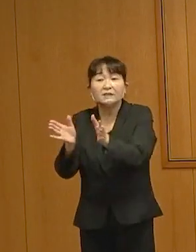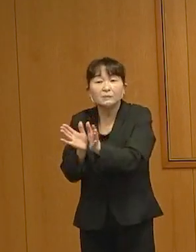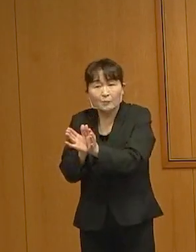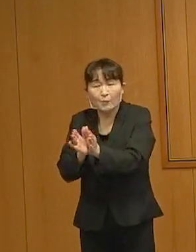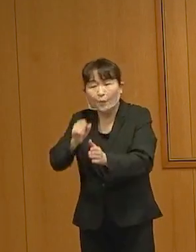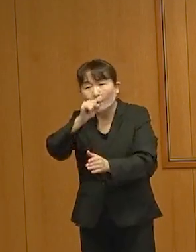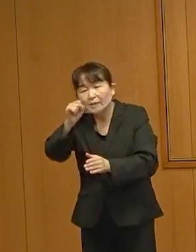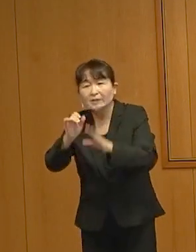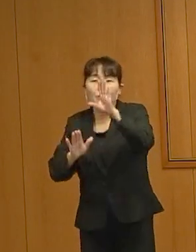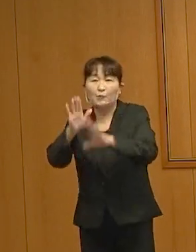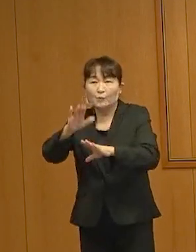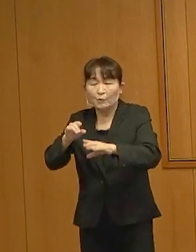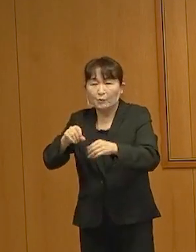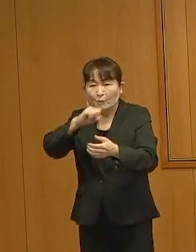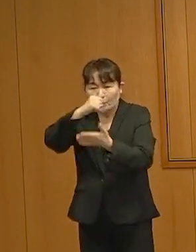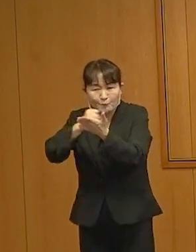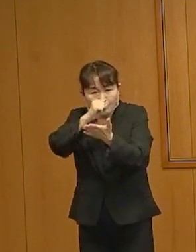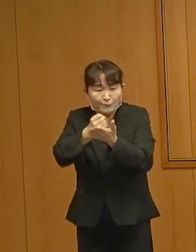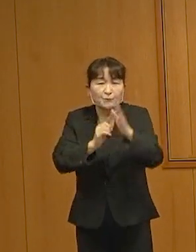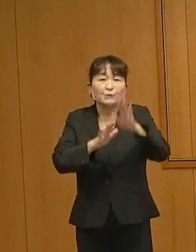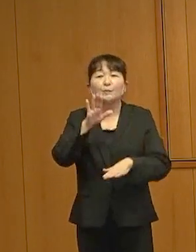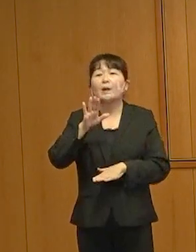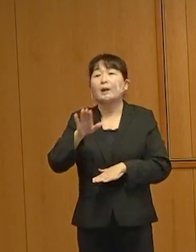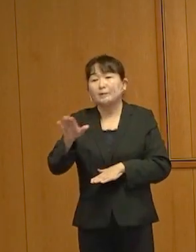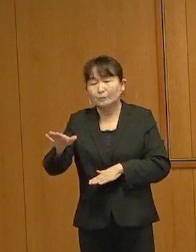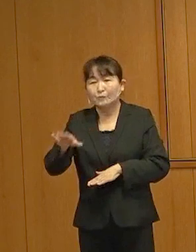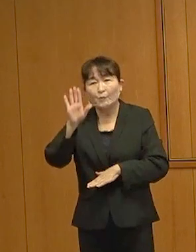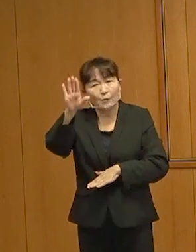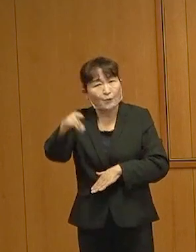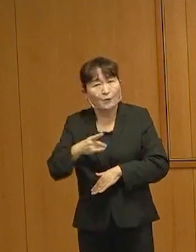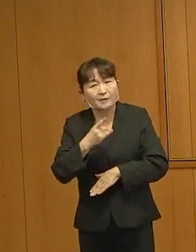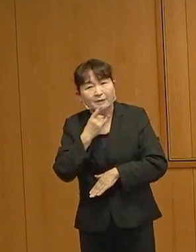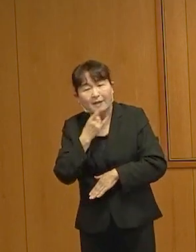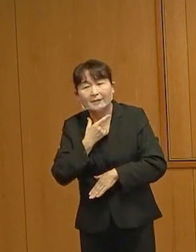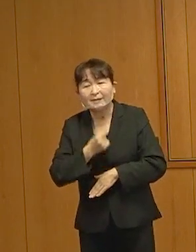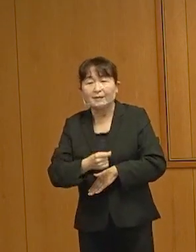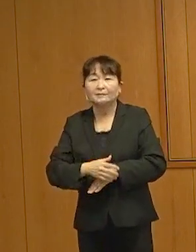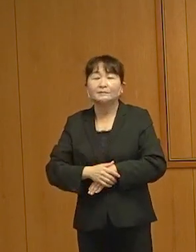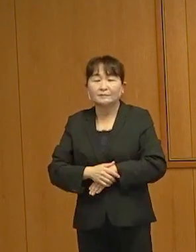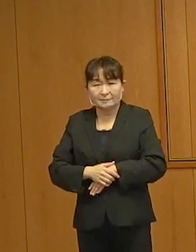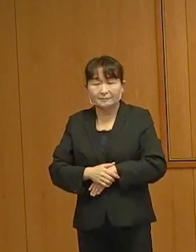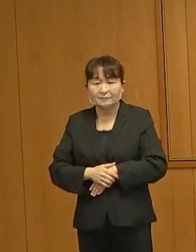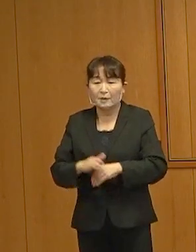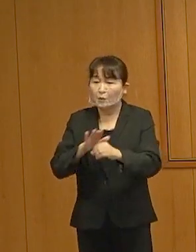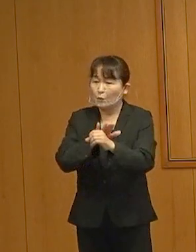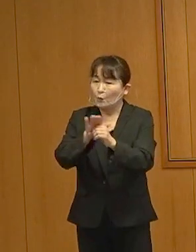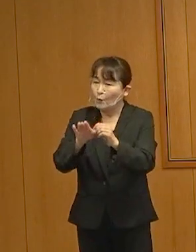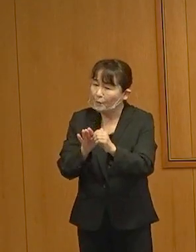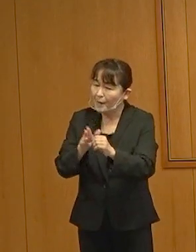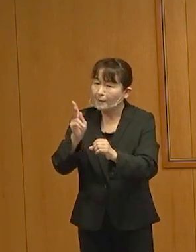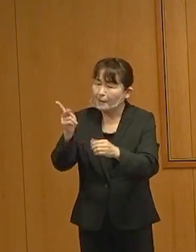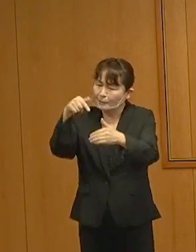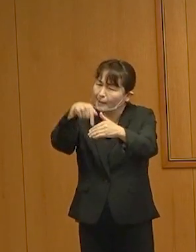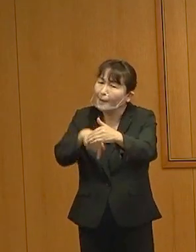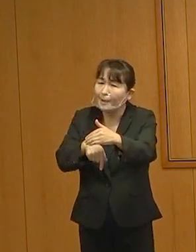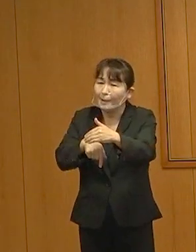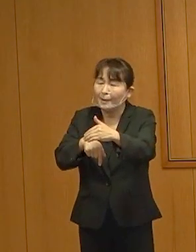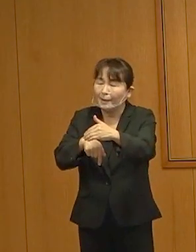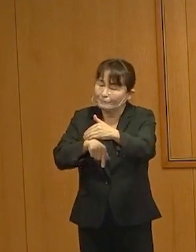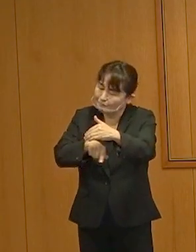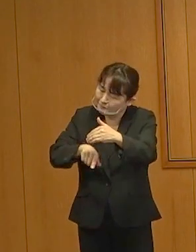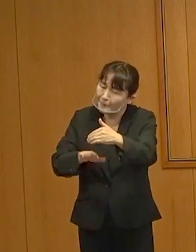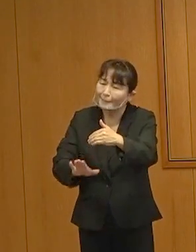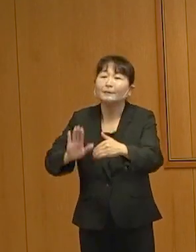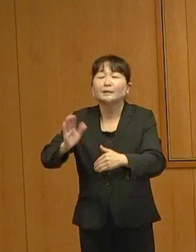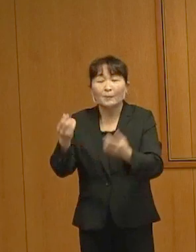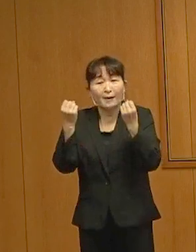。活躍が見られるところでありまして、今後も期待をしております。コロナ禍の中でありますが、新し